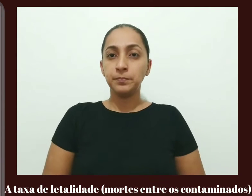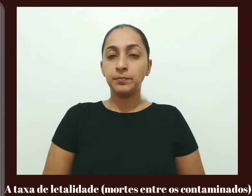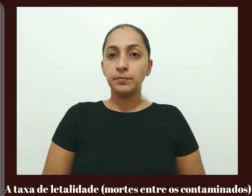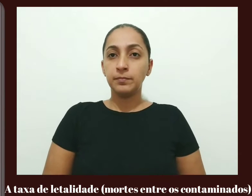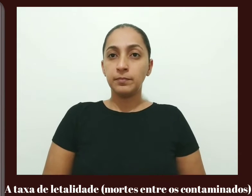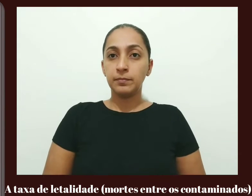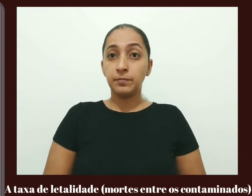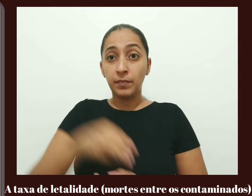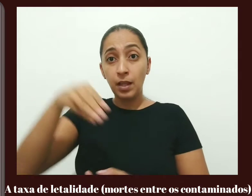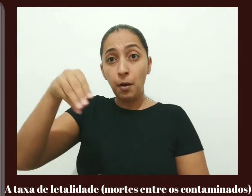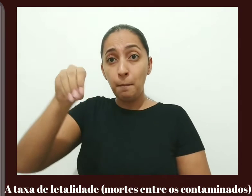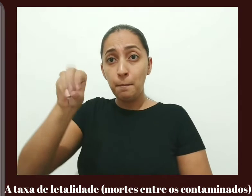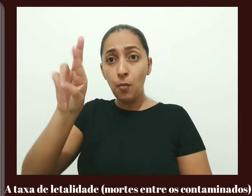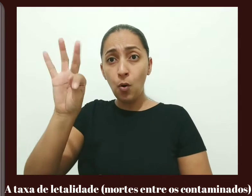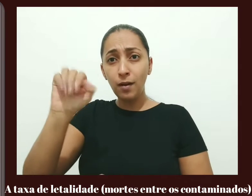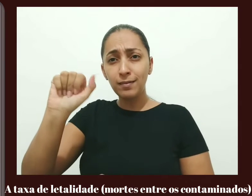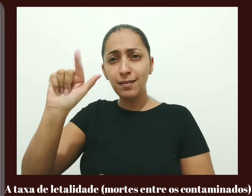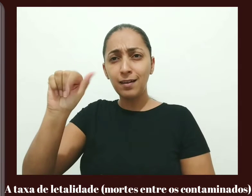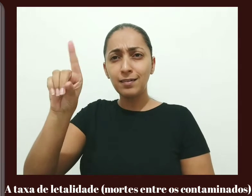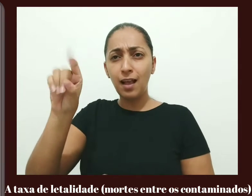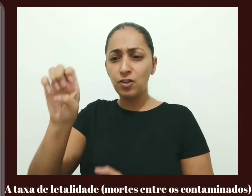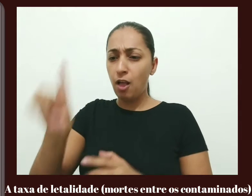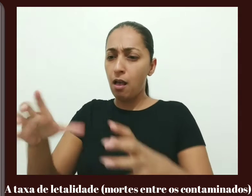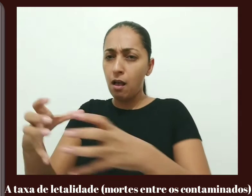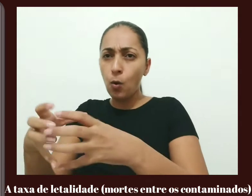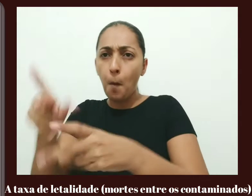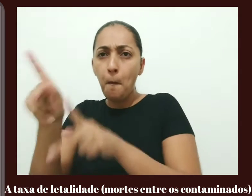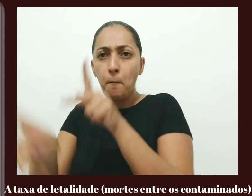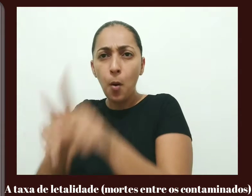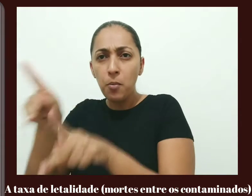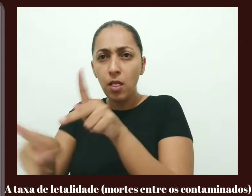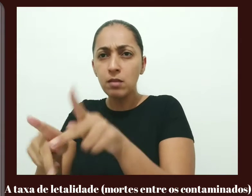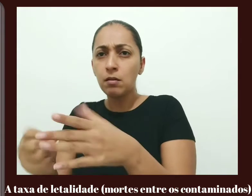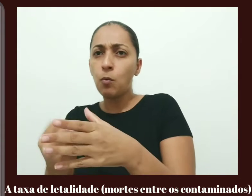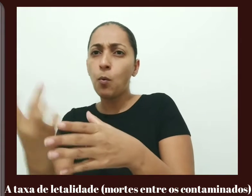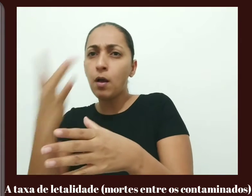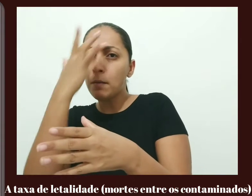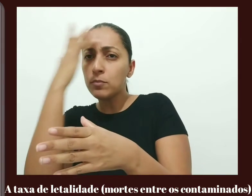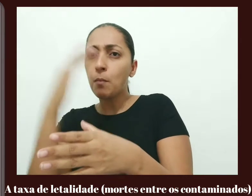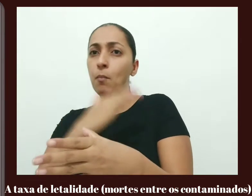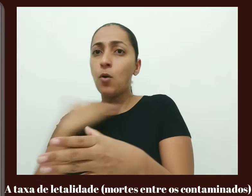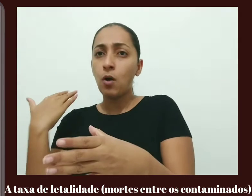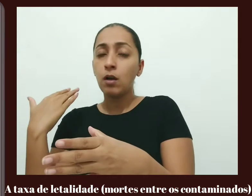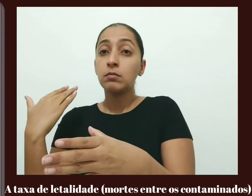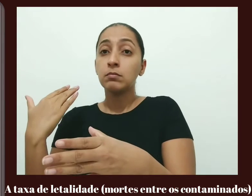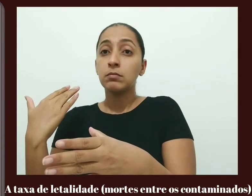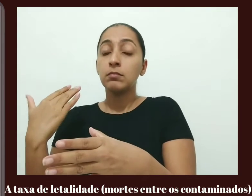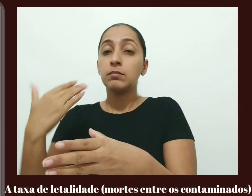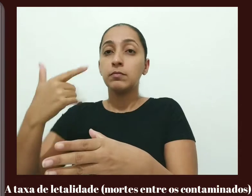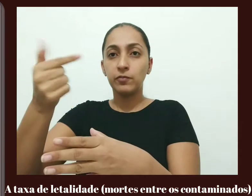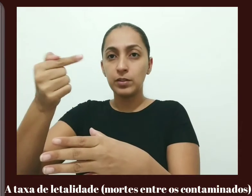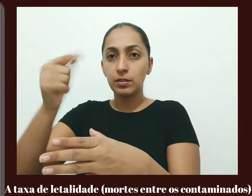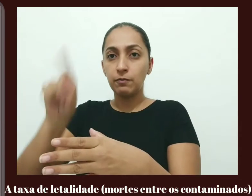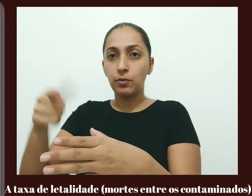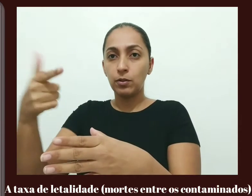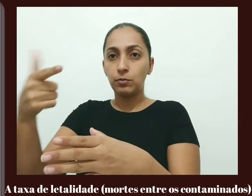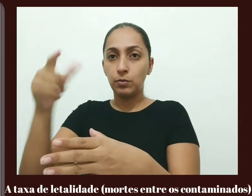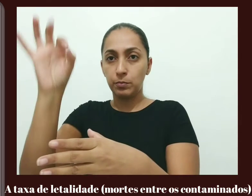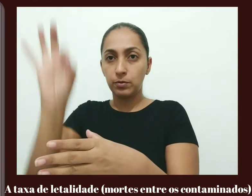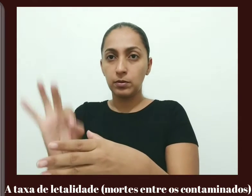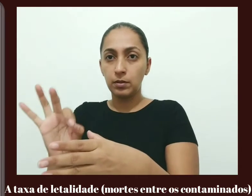4,3%. E a taxa de mortalidade, mortes entre a população em geral,